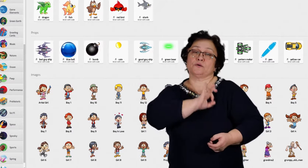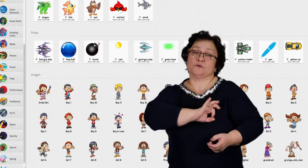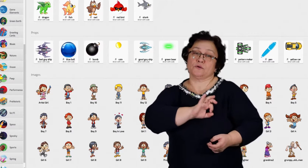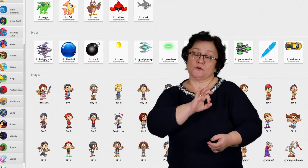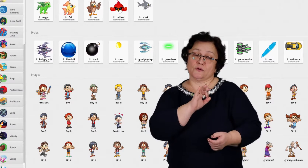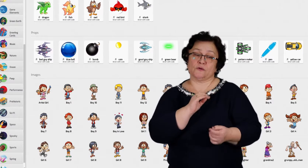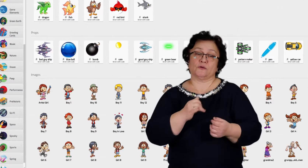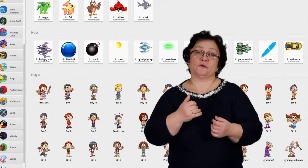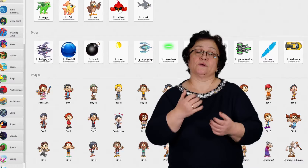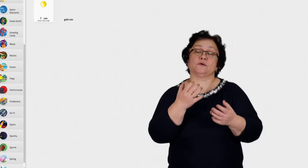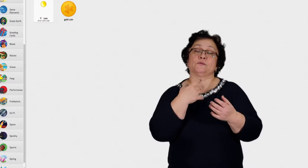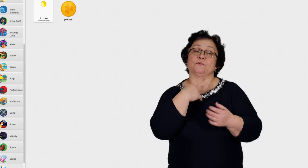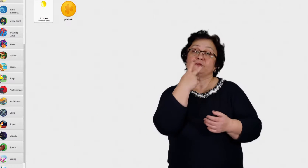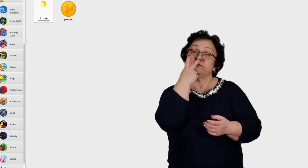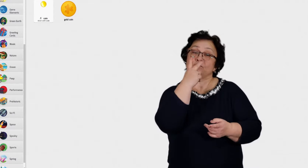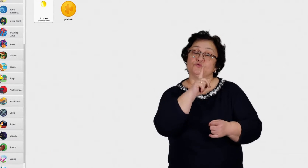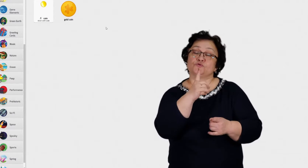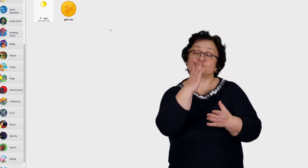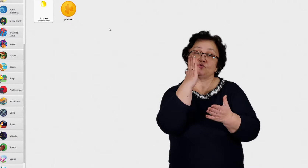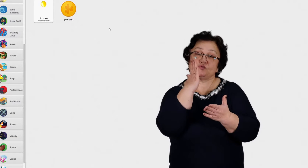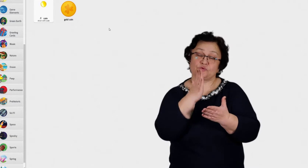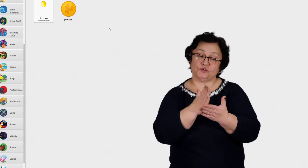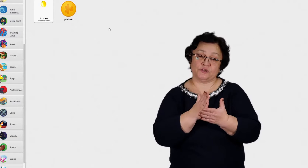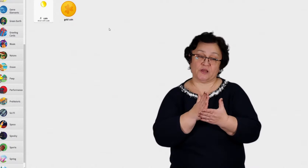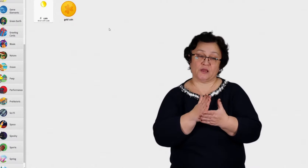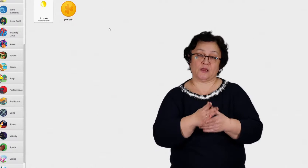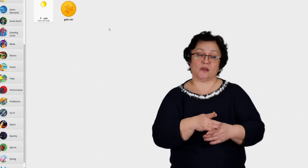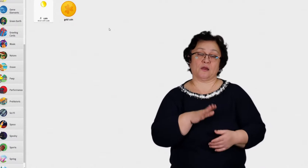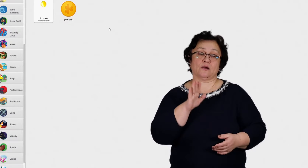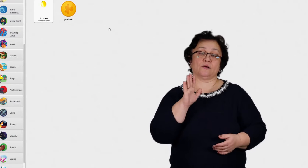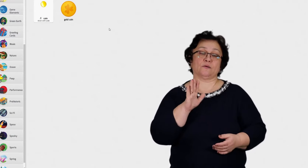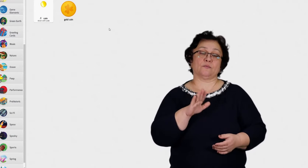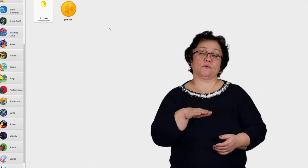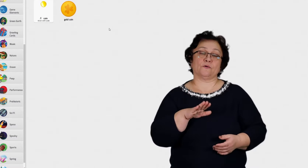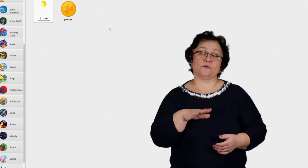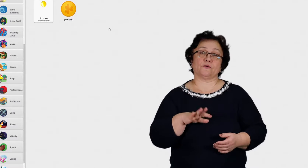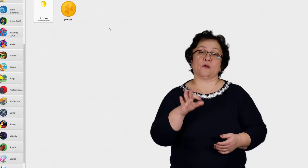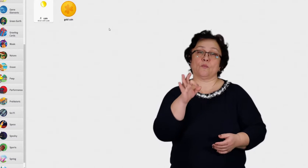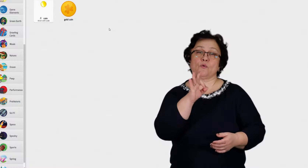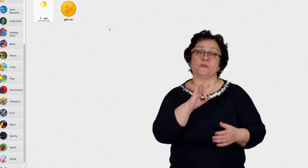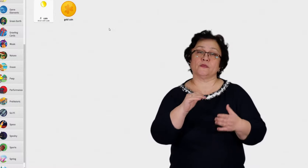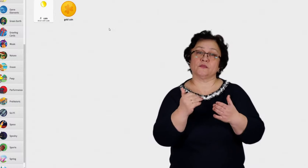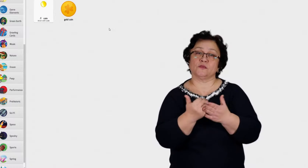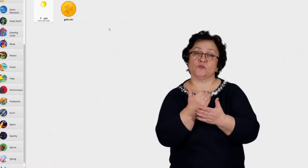є. Бо тінкер постійно оновлюється і